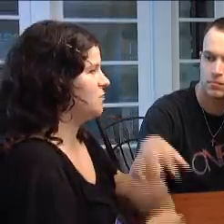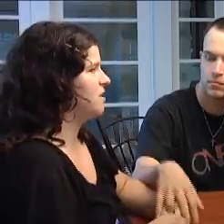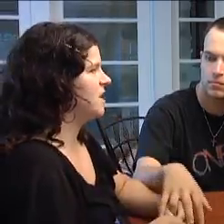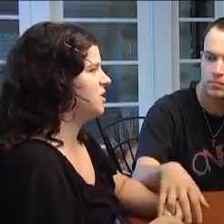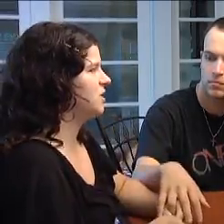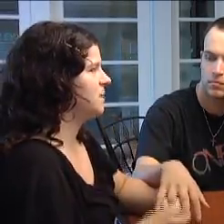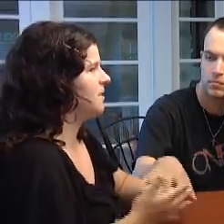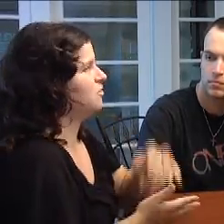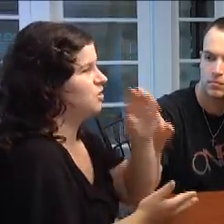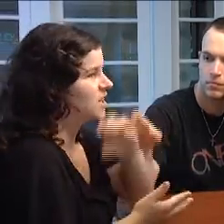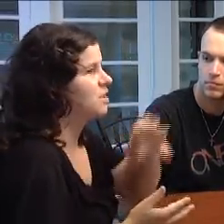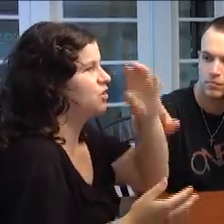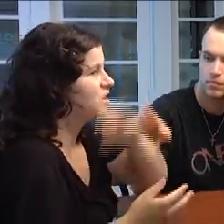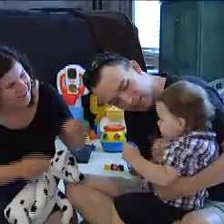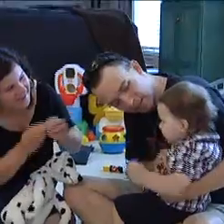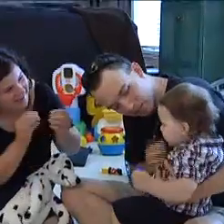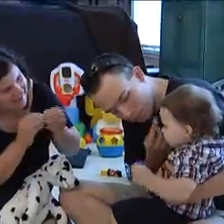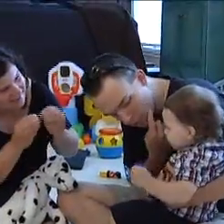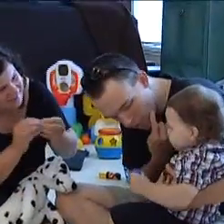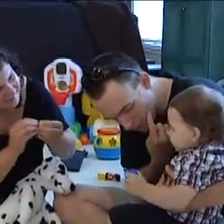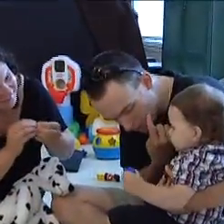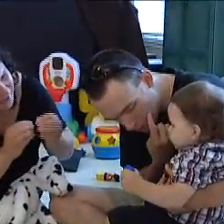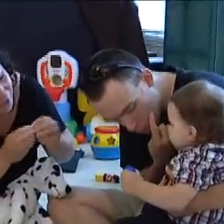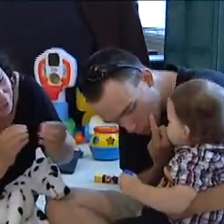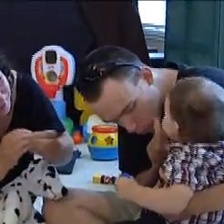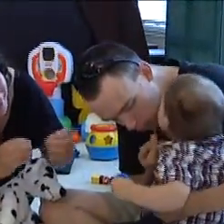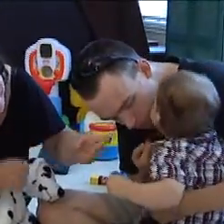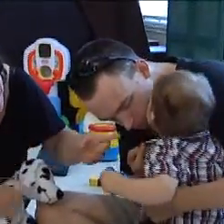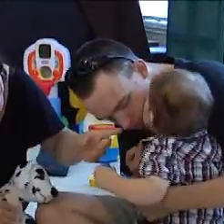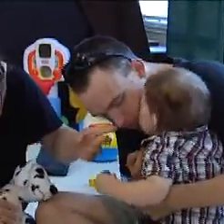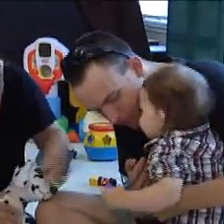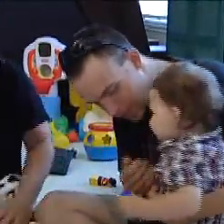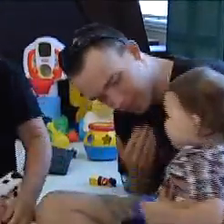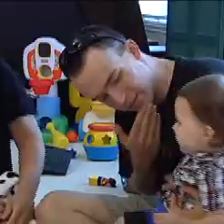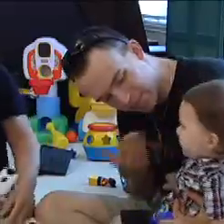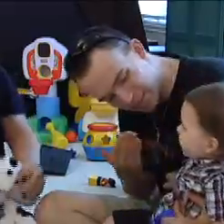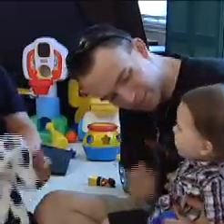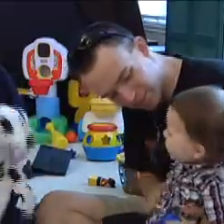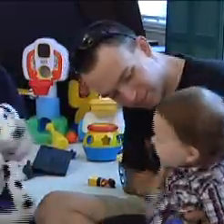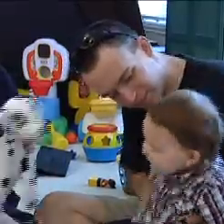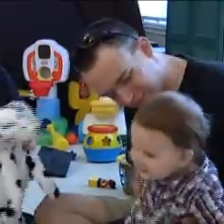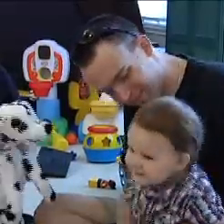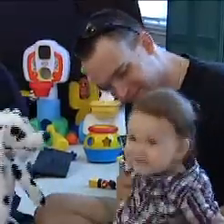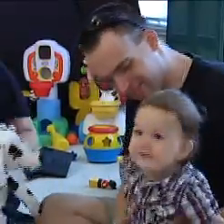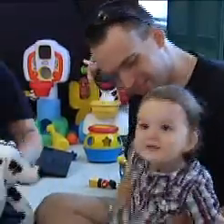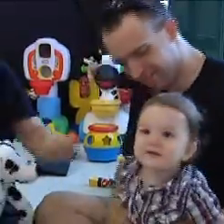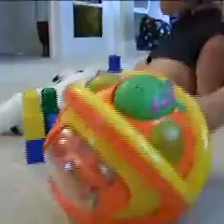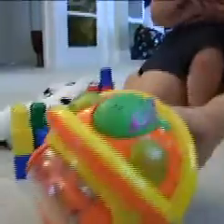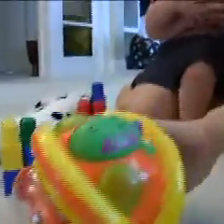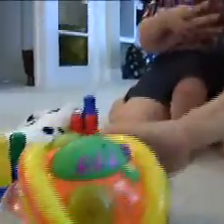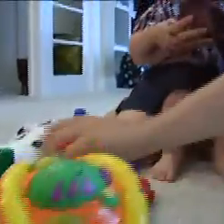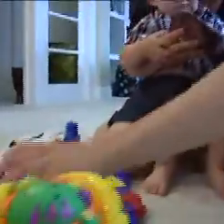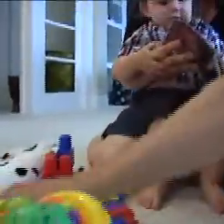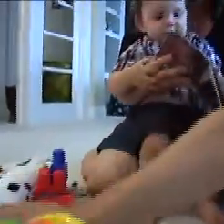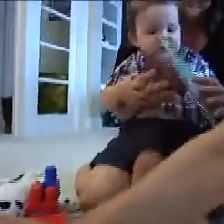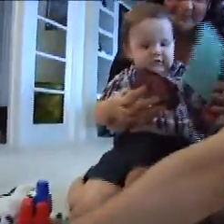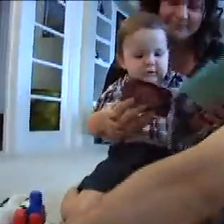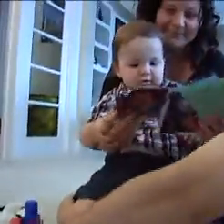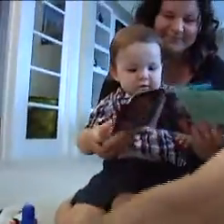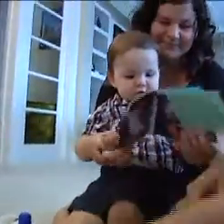Ah là, j'étais vraiment découragée. Geneviève et Louis-Olivier se sont aussi tournés vers les CPE. Seulement, à Sherbrooke, la liste d'attente s'allonge à